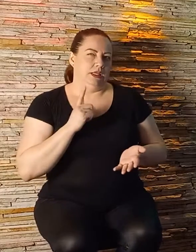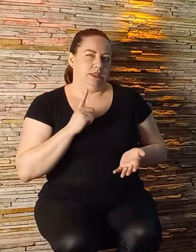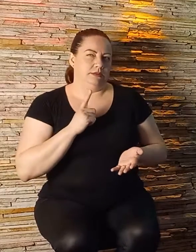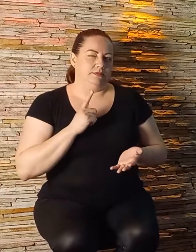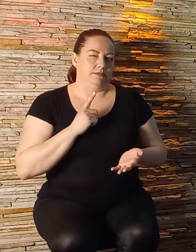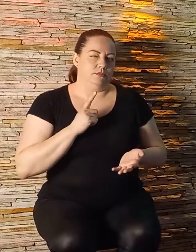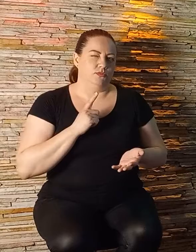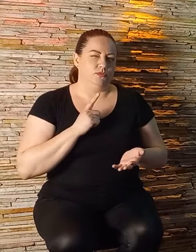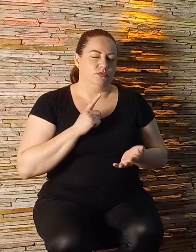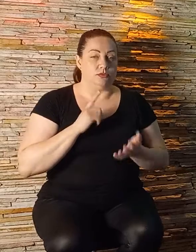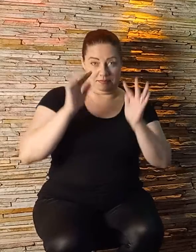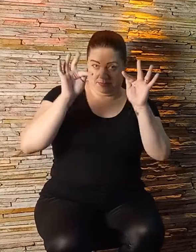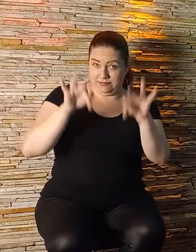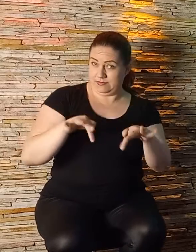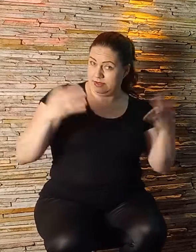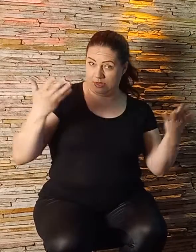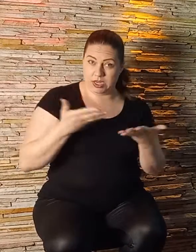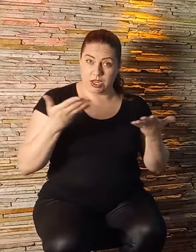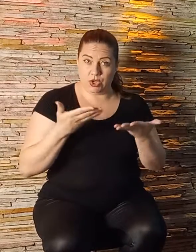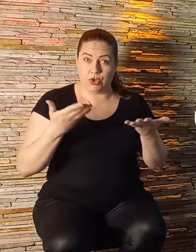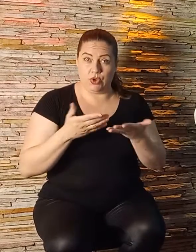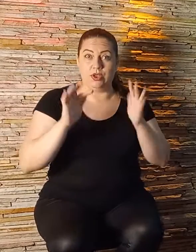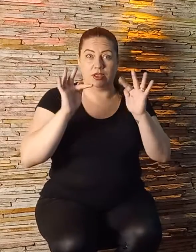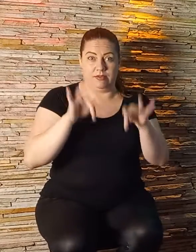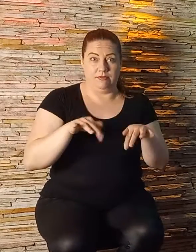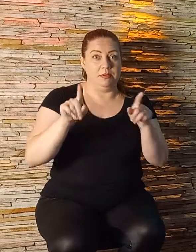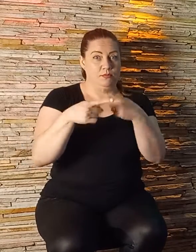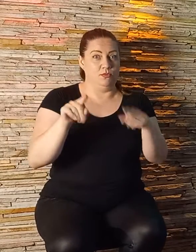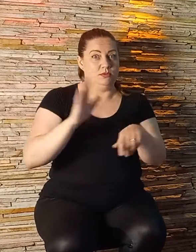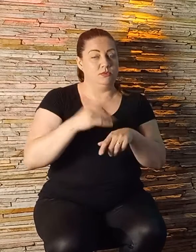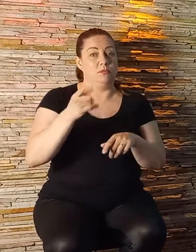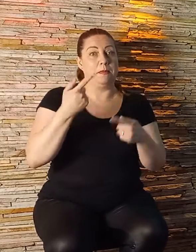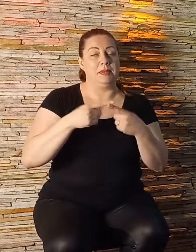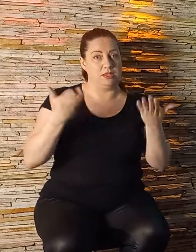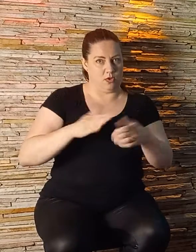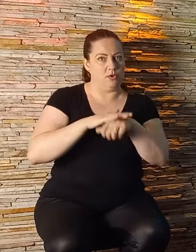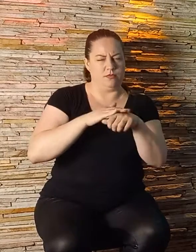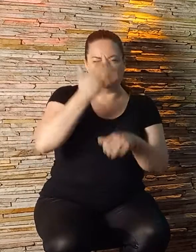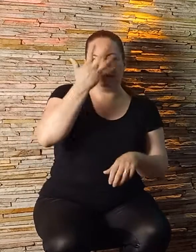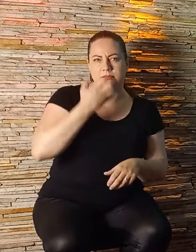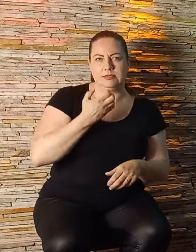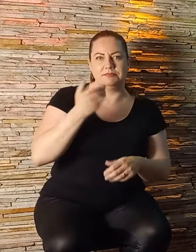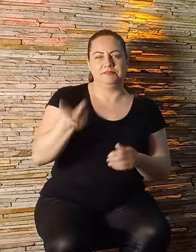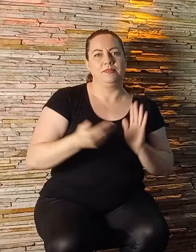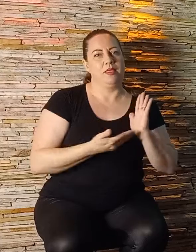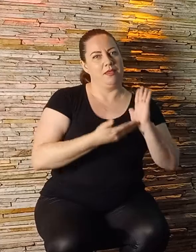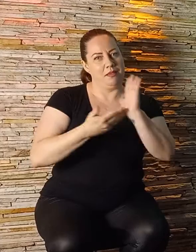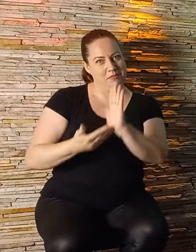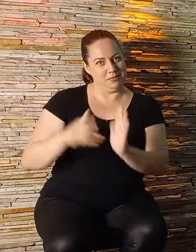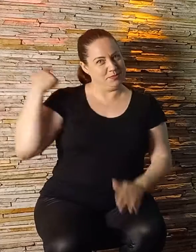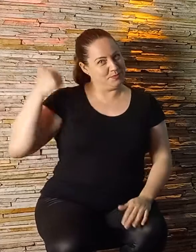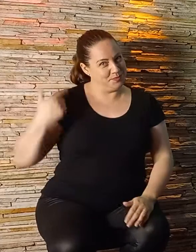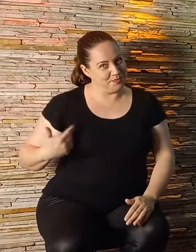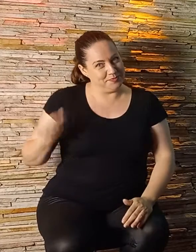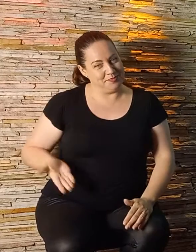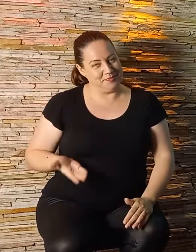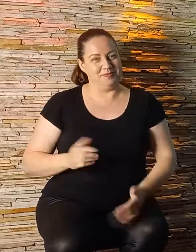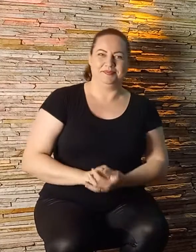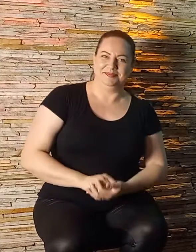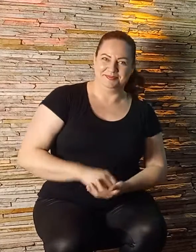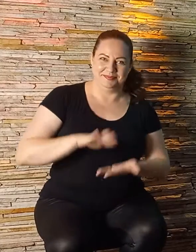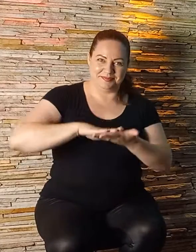ainda a encerrar a gente vai encerrar com barbecue mas agora queria dar um papo reto aqui para vocês quero apresentar a lua a